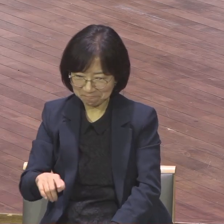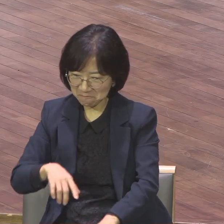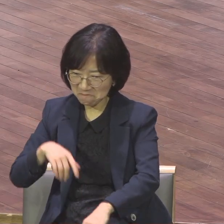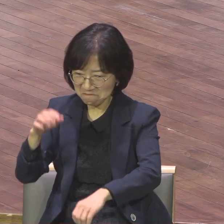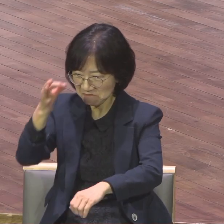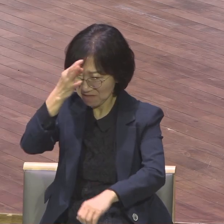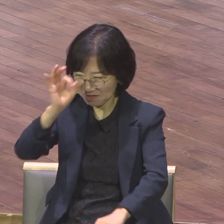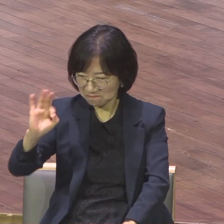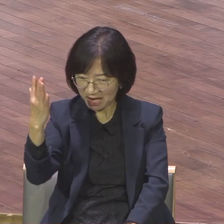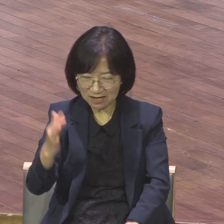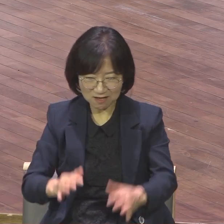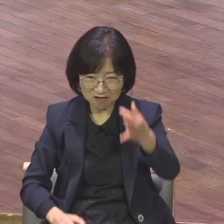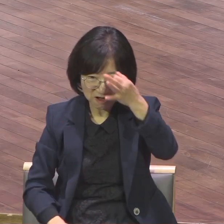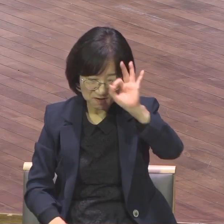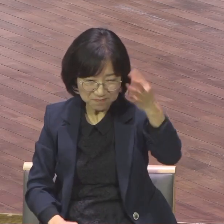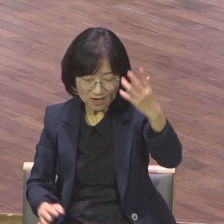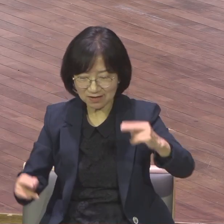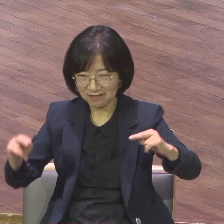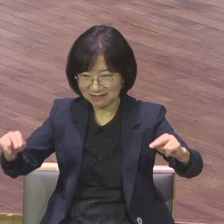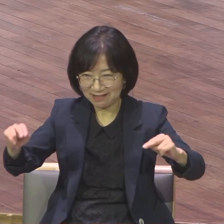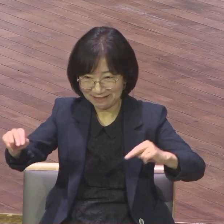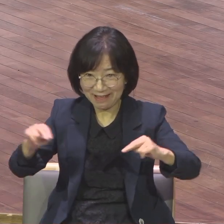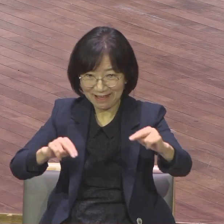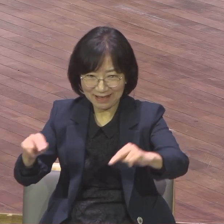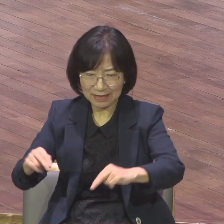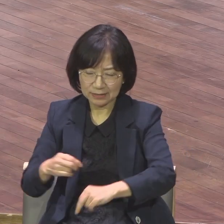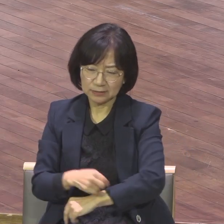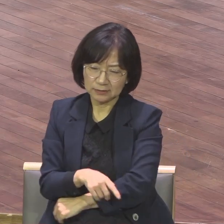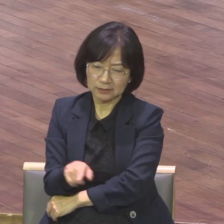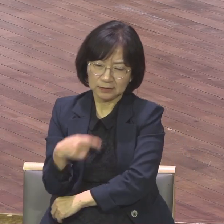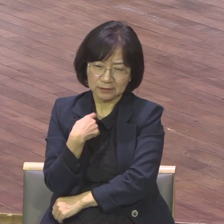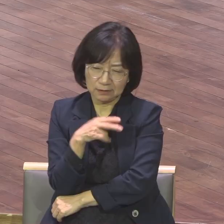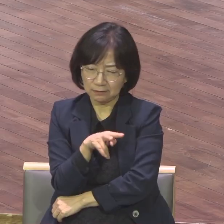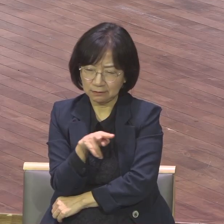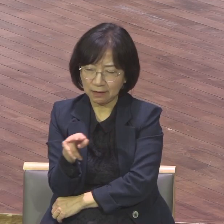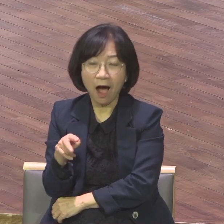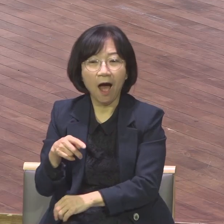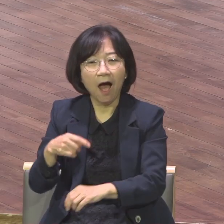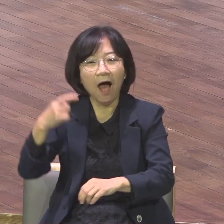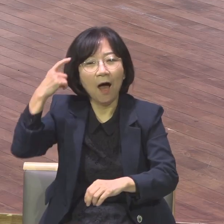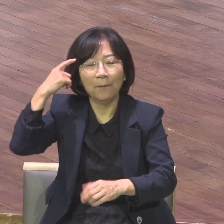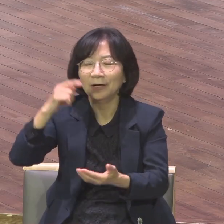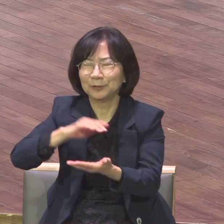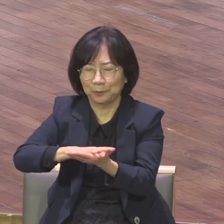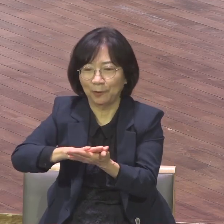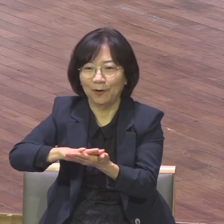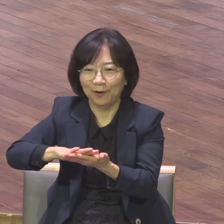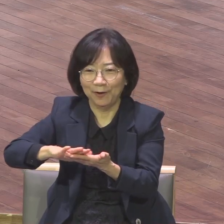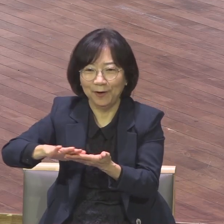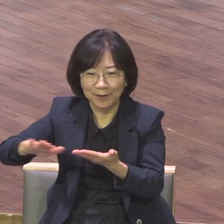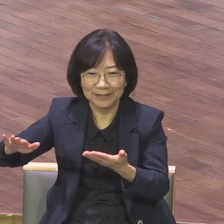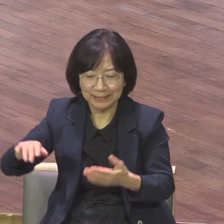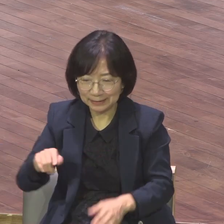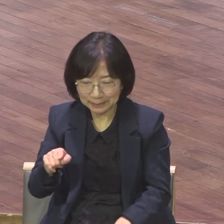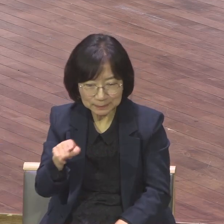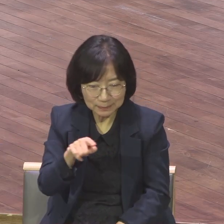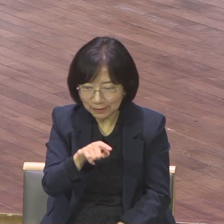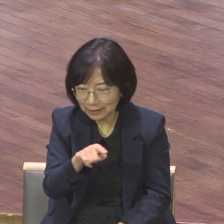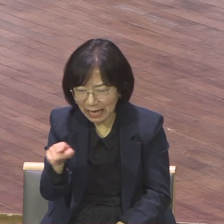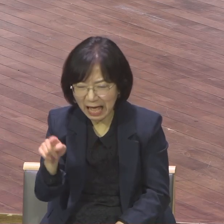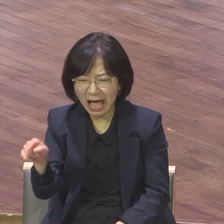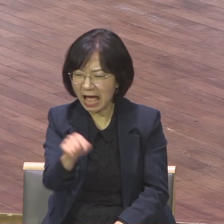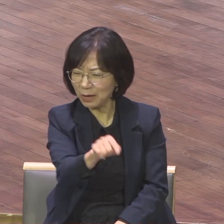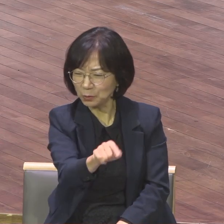그럼 딱 보고 있으면요 바둑은 바둑 보면 머리가 시원해져요. 머리가 풀려요. 이게 딱 하고 저기